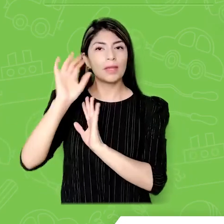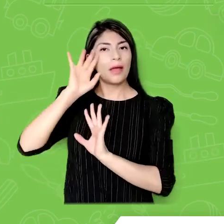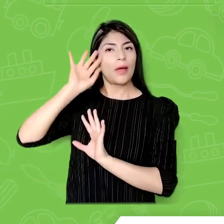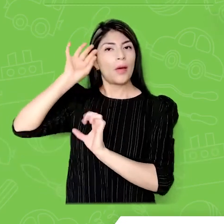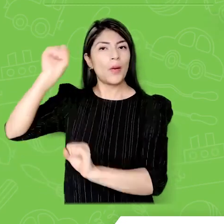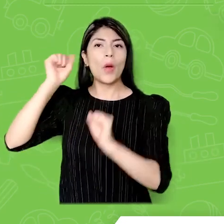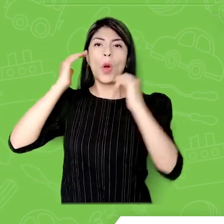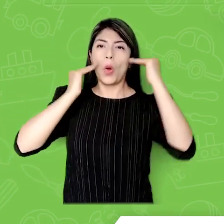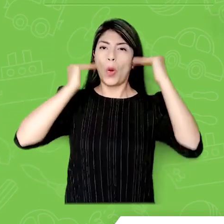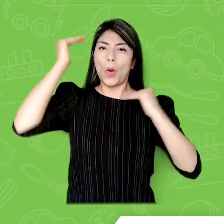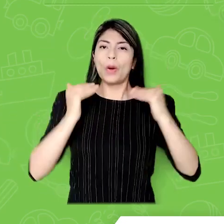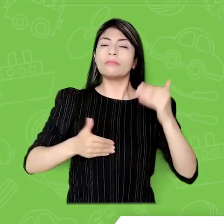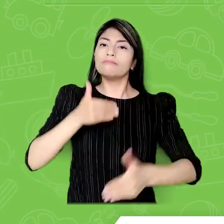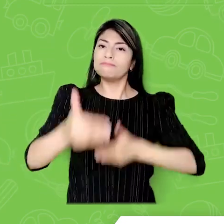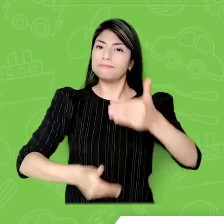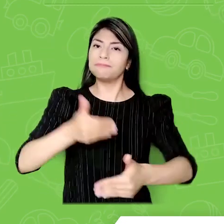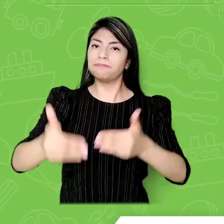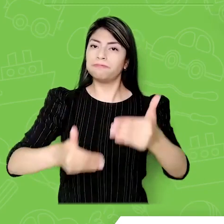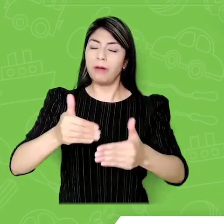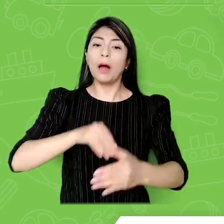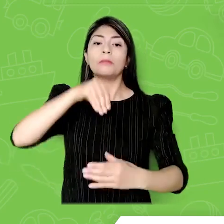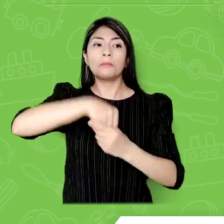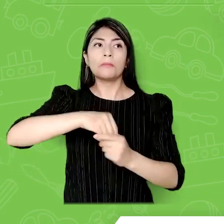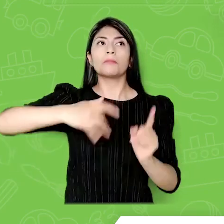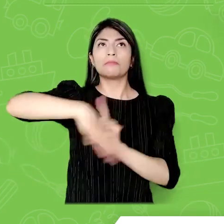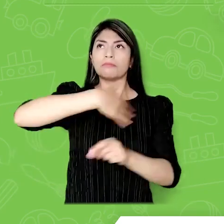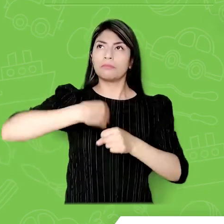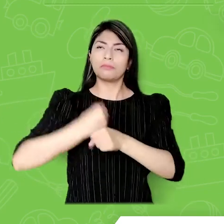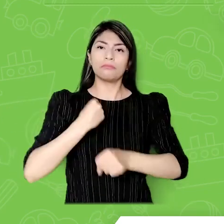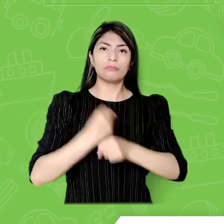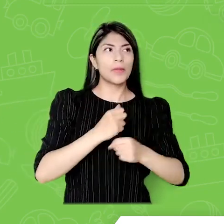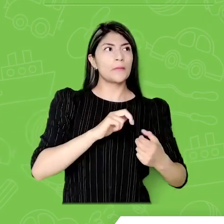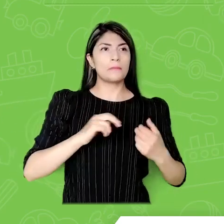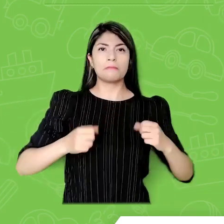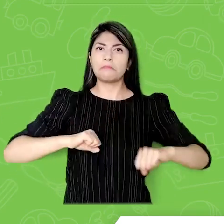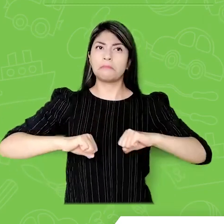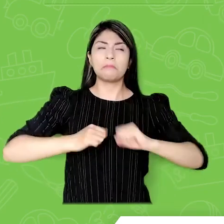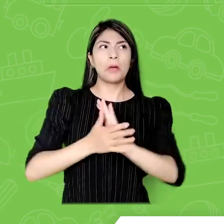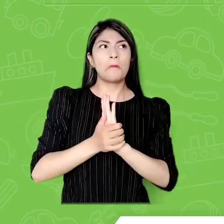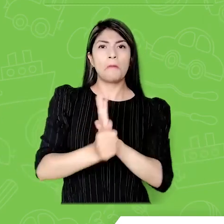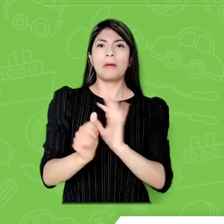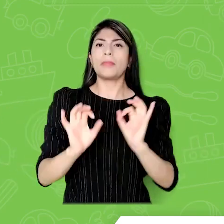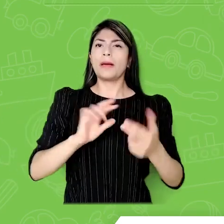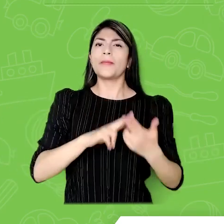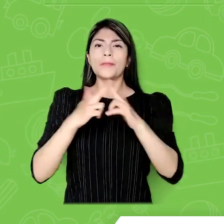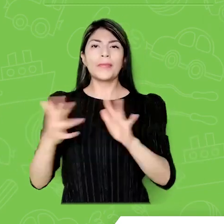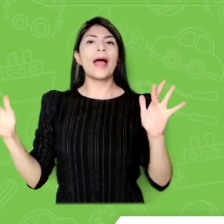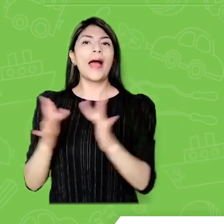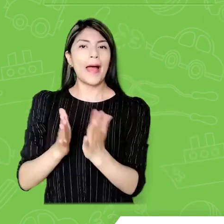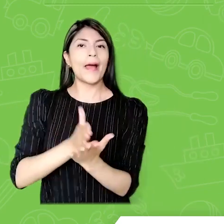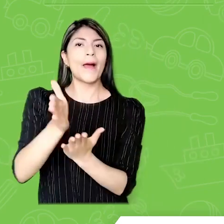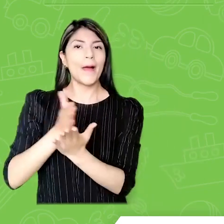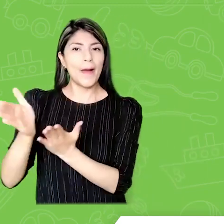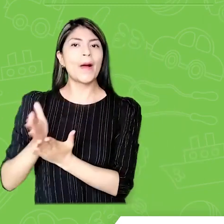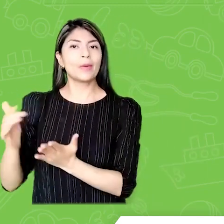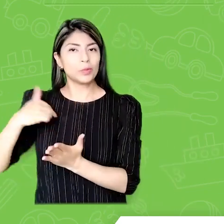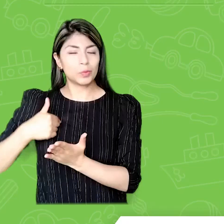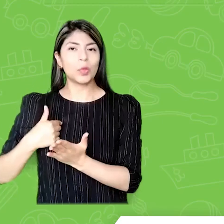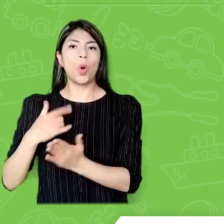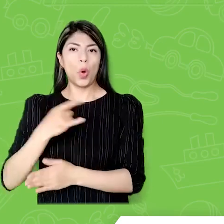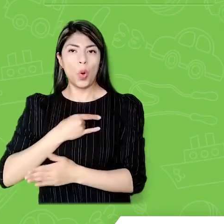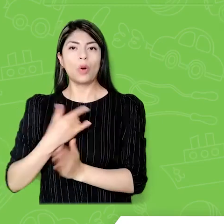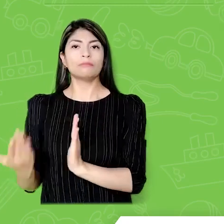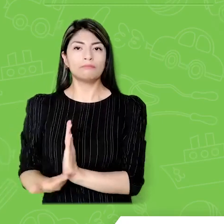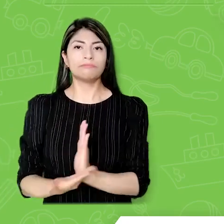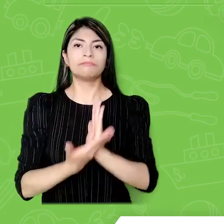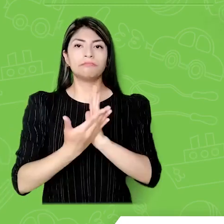el entorno laboral sobre los asuntos relacionados con el programa académico o plan de estudios que cursa, y que sirve como opción para culminar